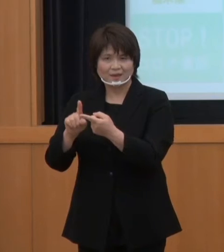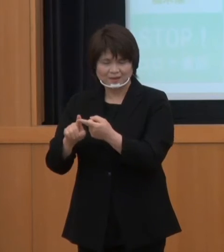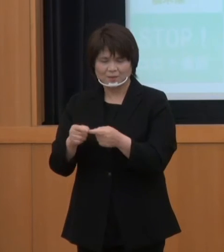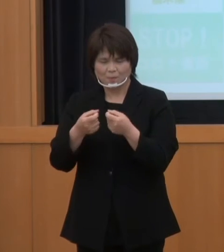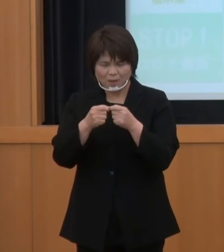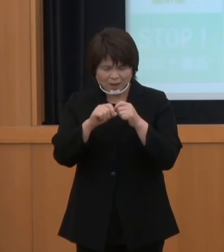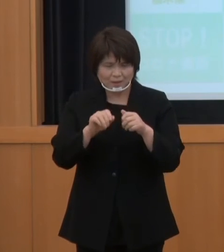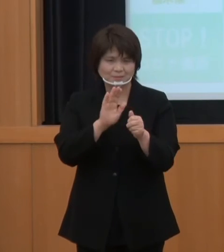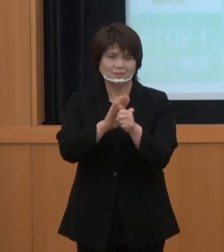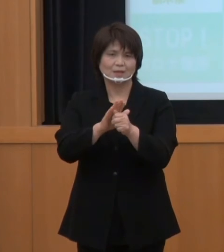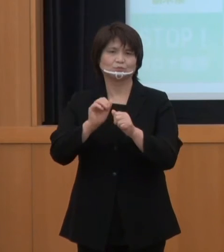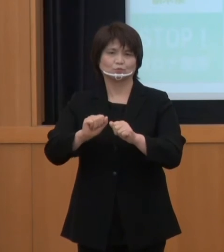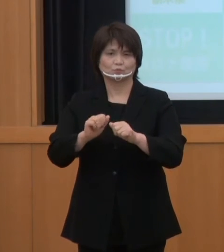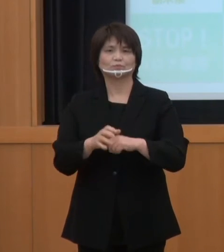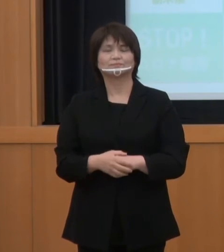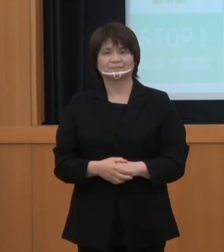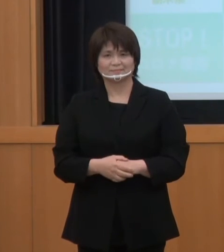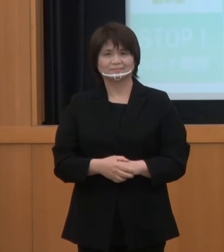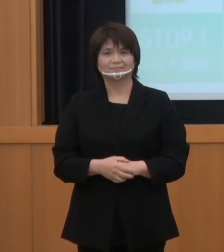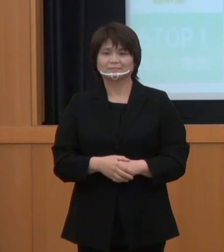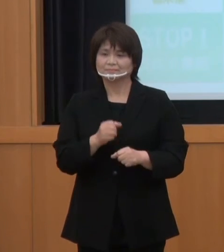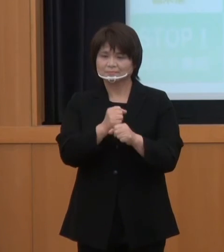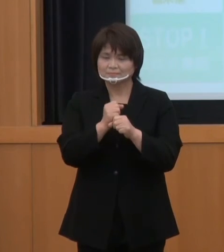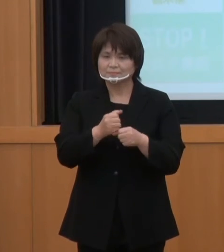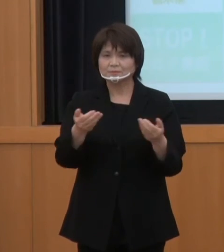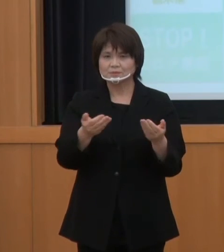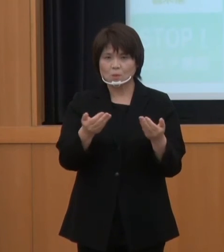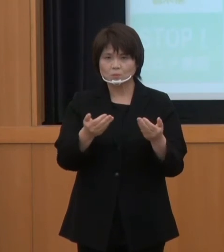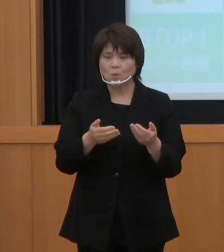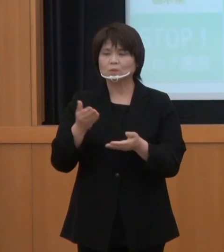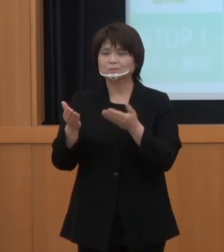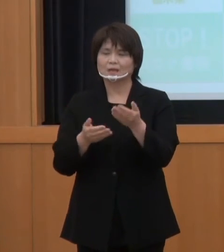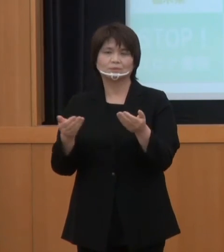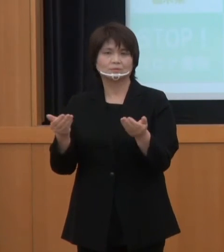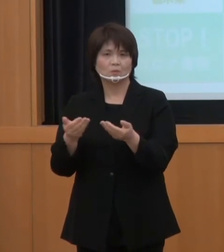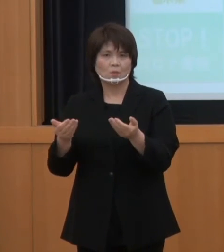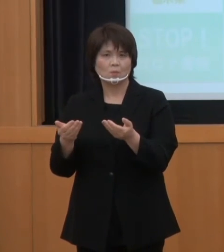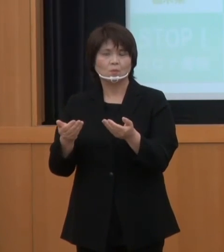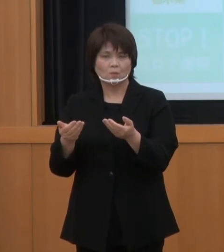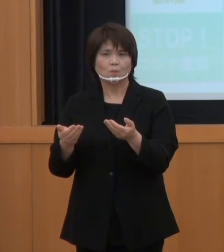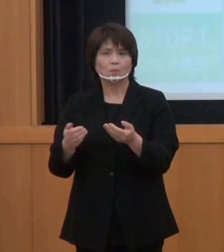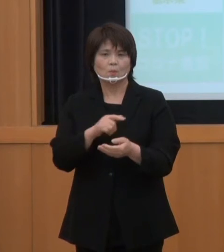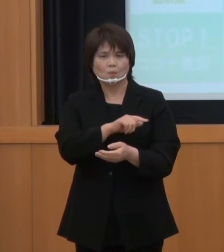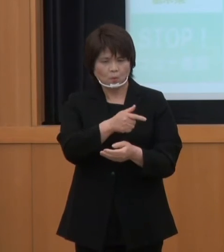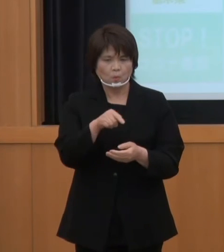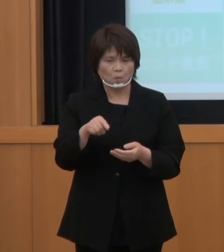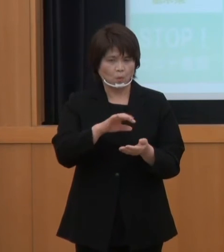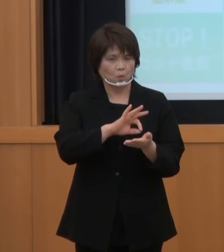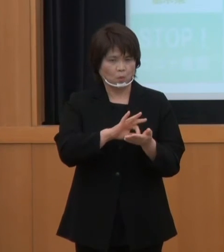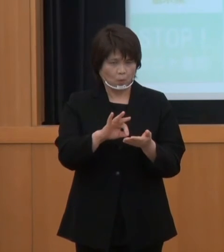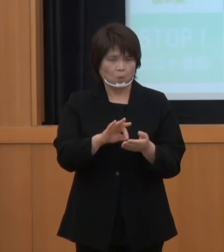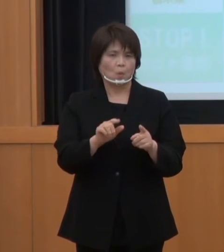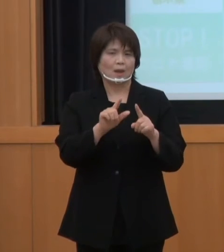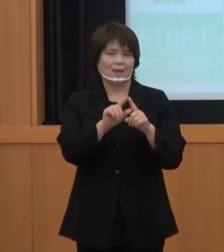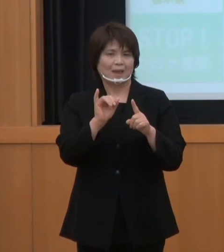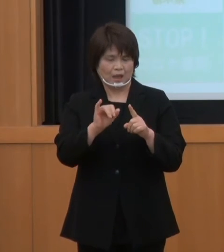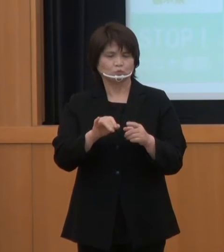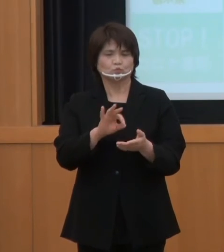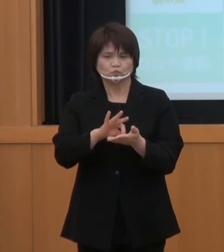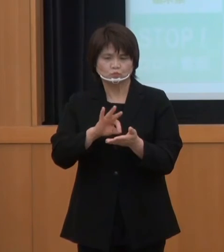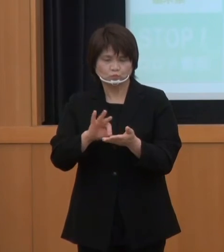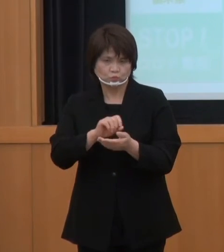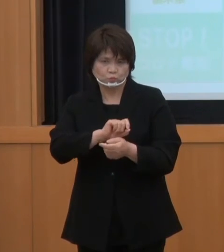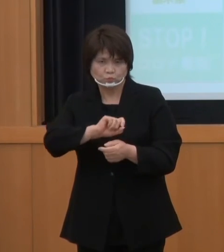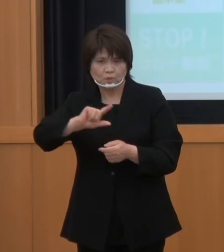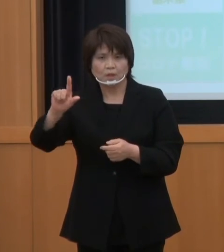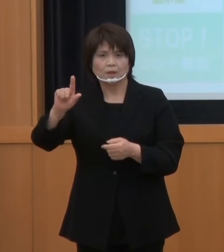支援を行うとともに、製造業やサービス業などで活用が進む AI 等の